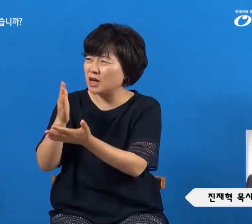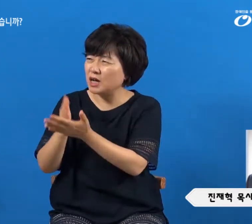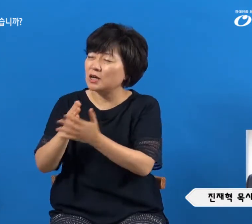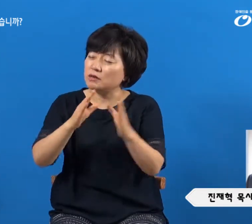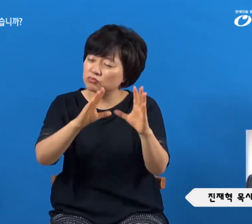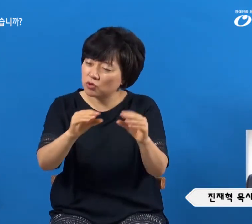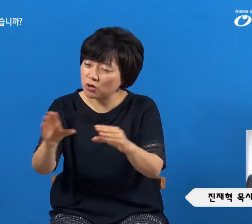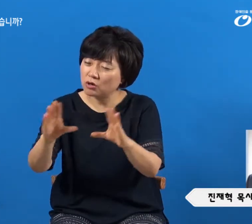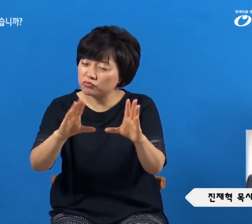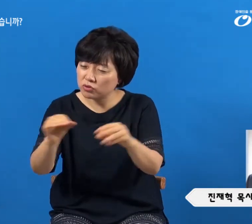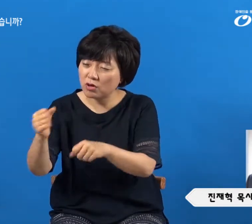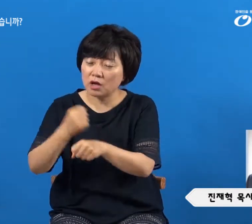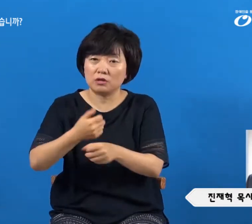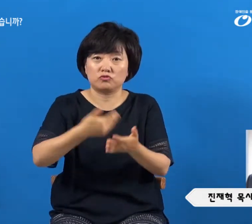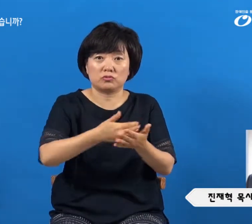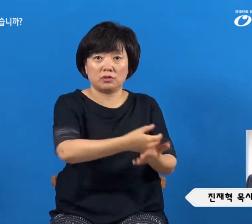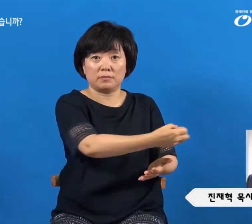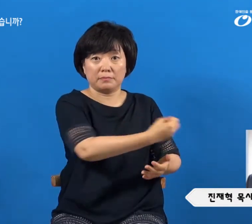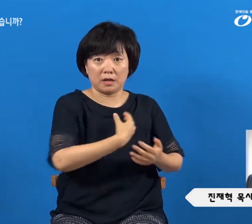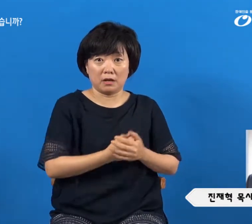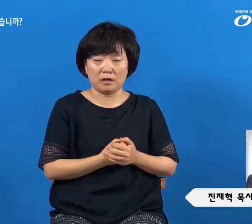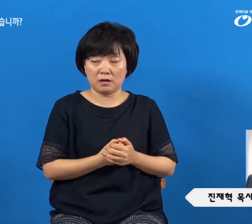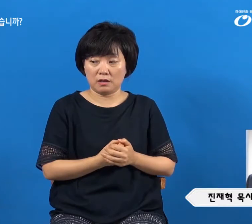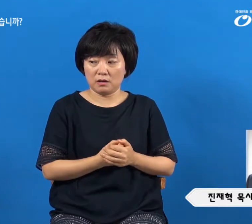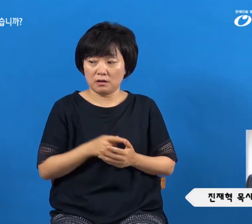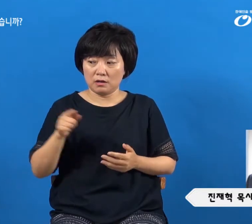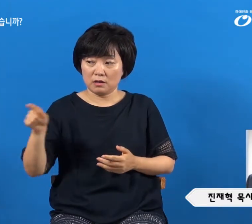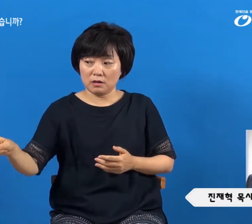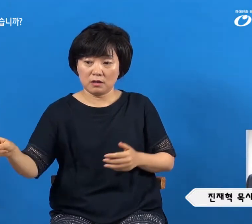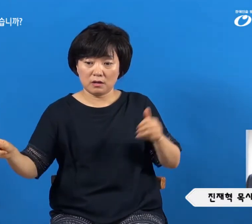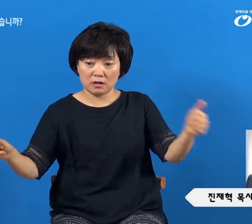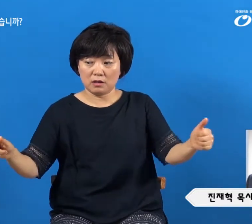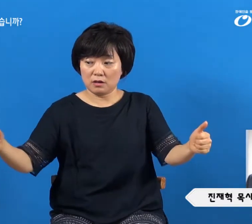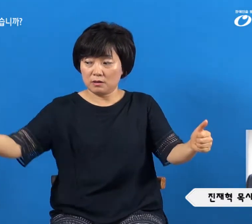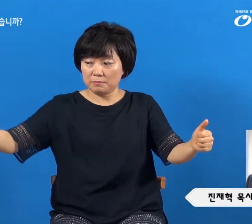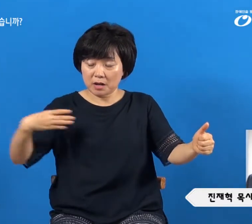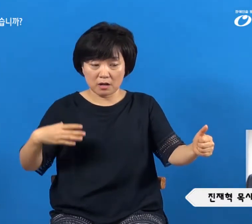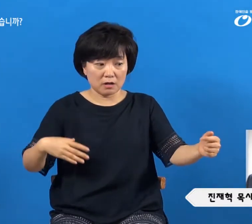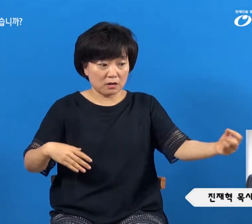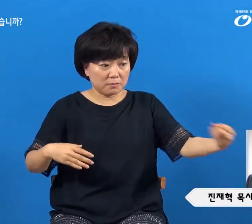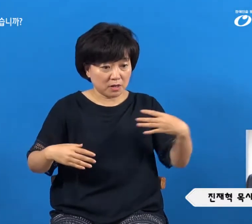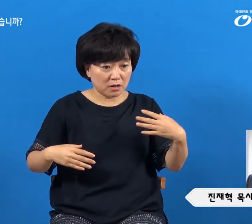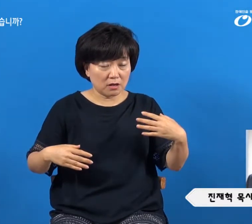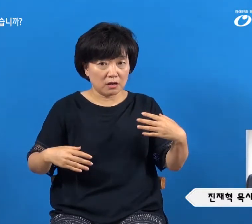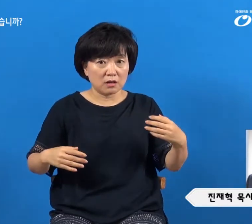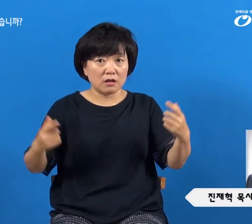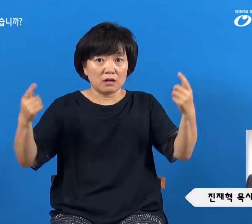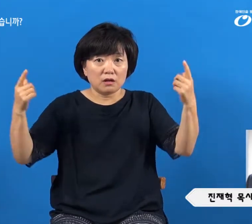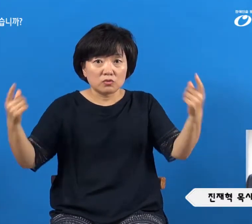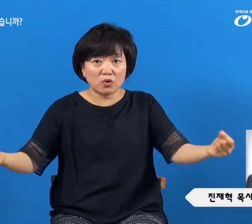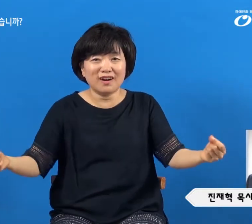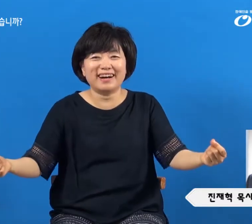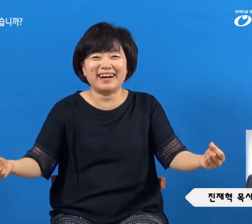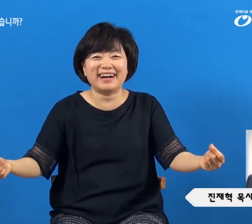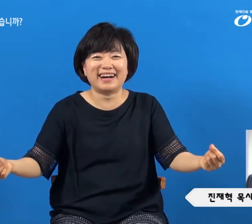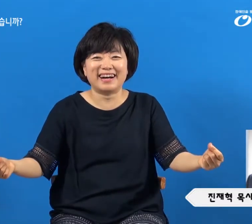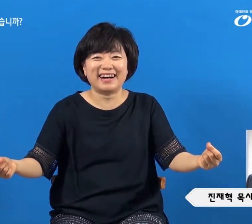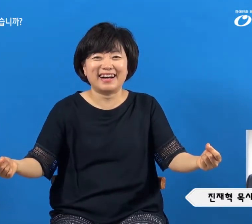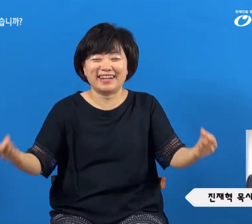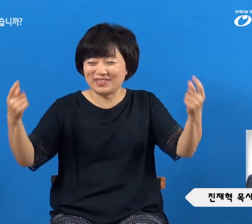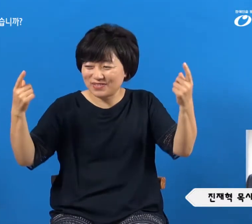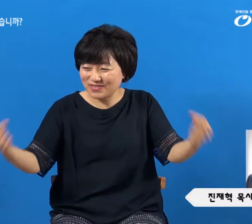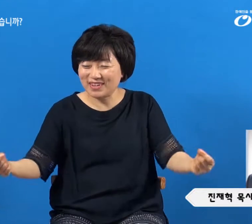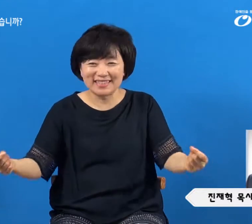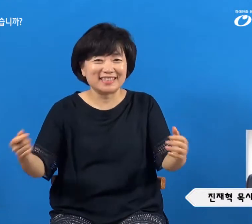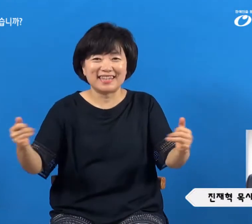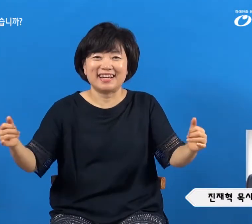합니다. 문제는 처음 얘기한 분과 두 번째 얘기한 분이 동일 일이라는 데 문제가 있습니다.